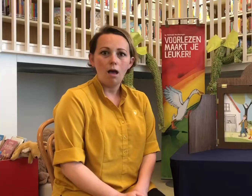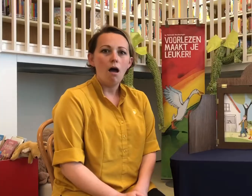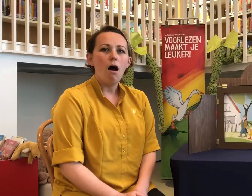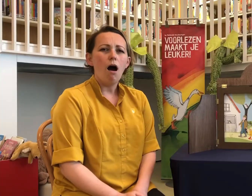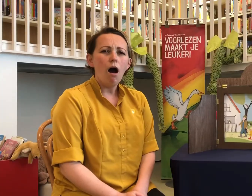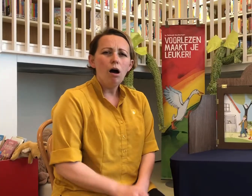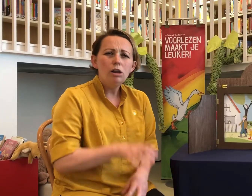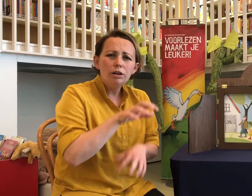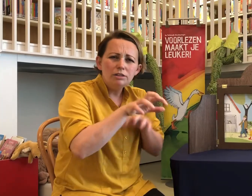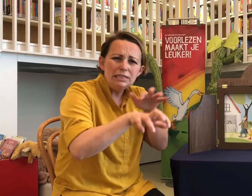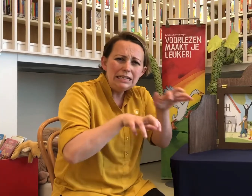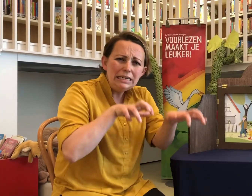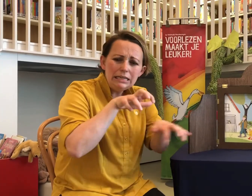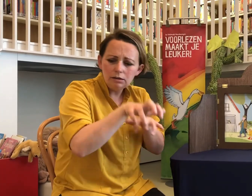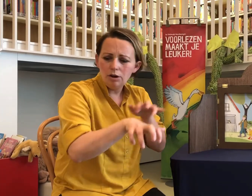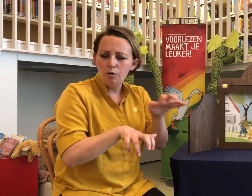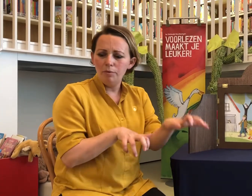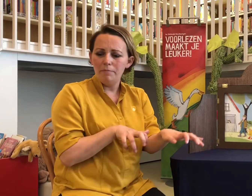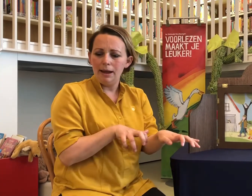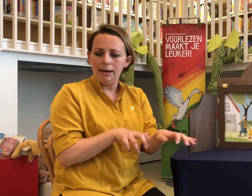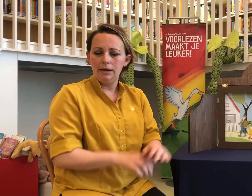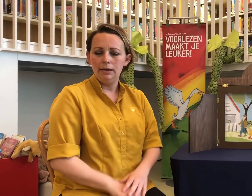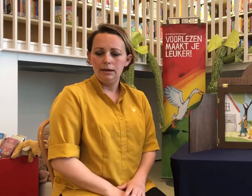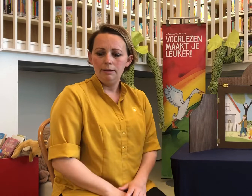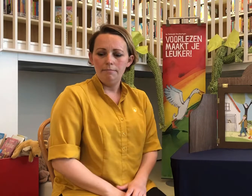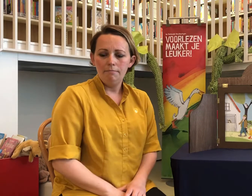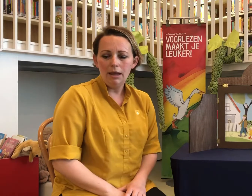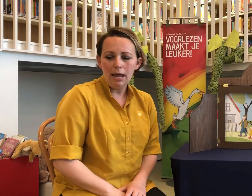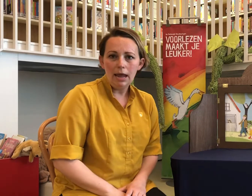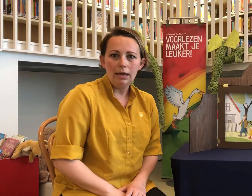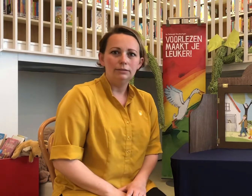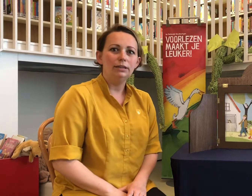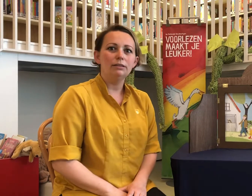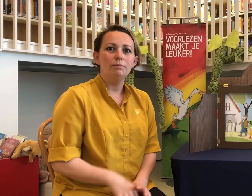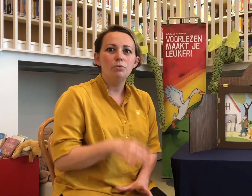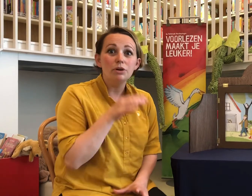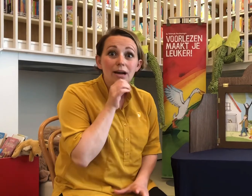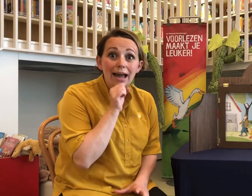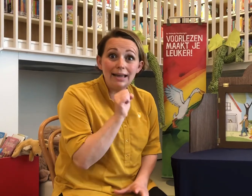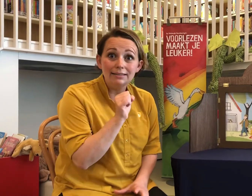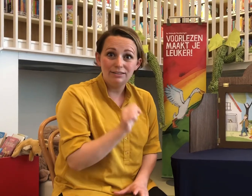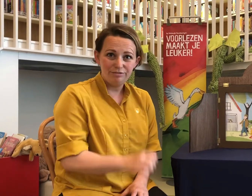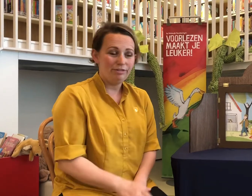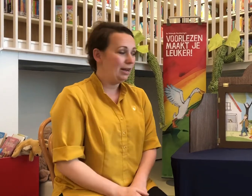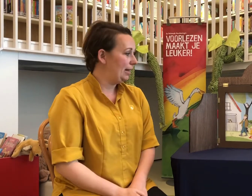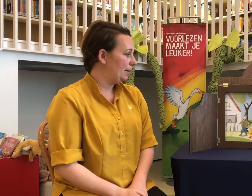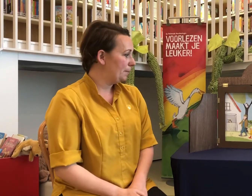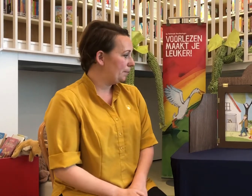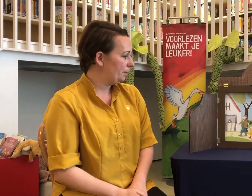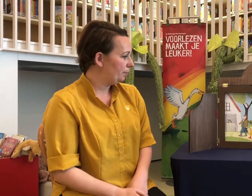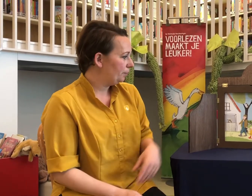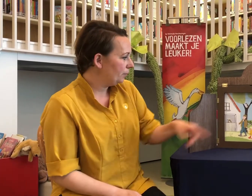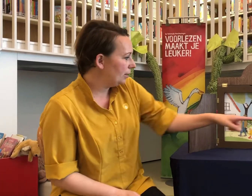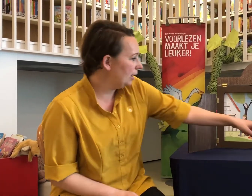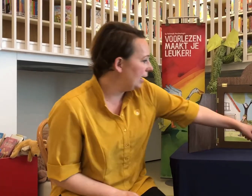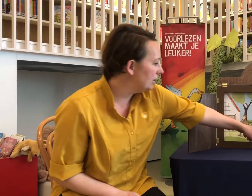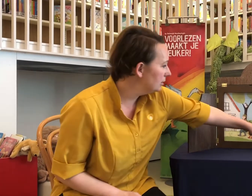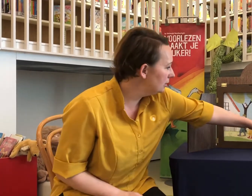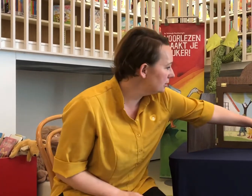Alle dieren lopen mee. Meeh, zegt de moeder geit tevreden. Kijk, daar zijn